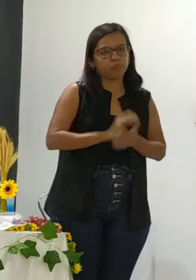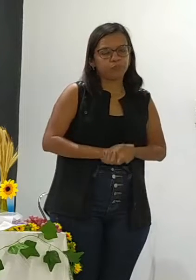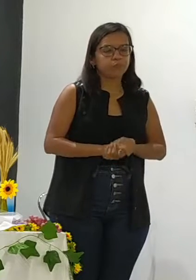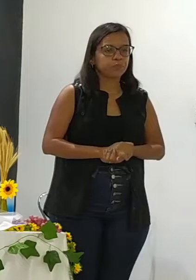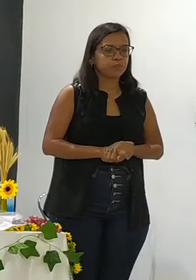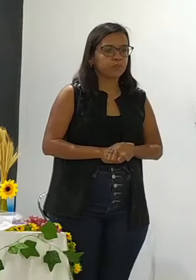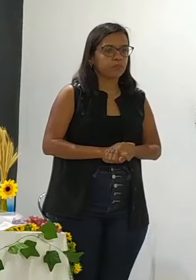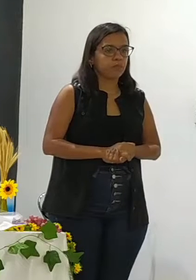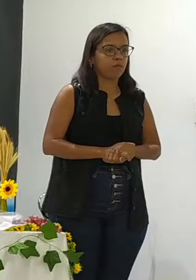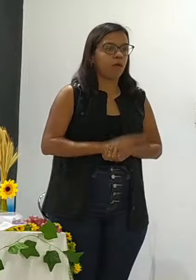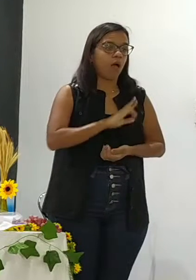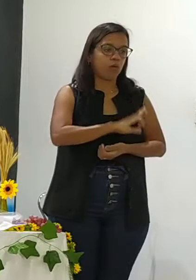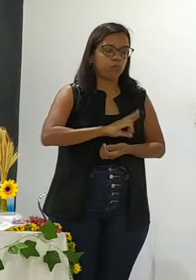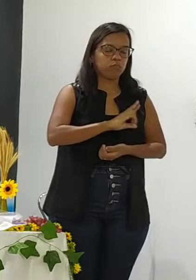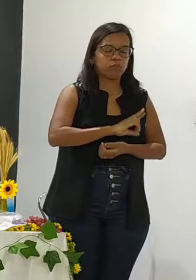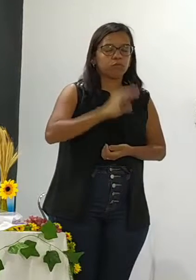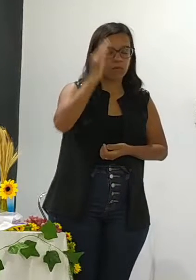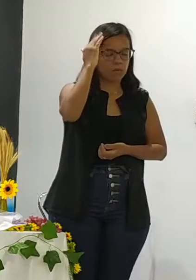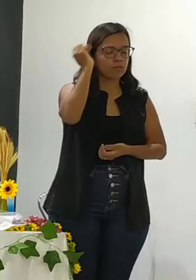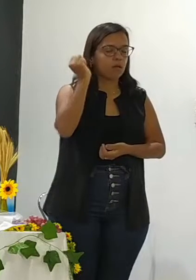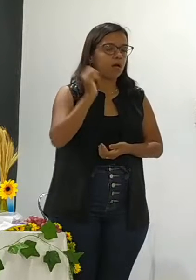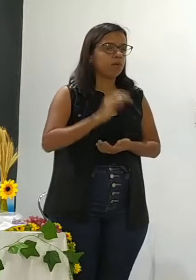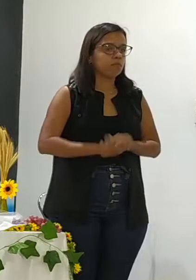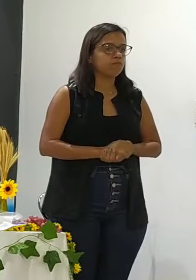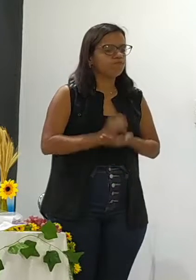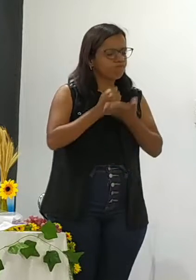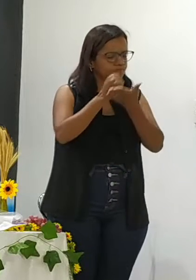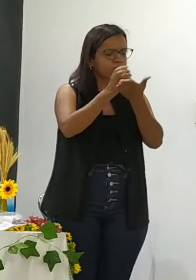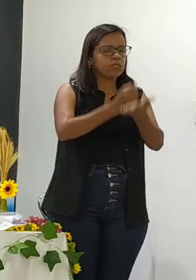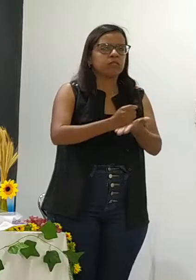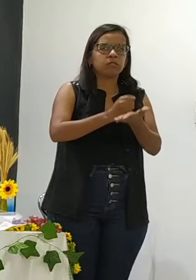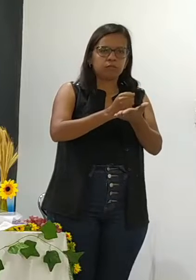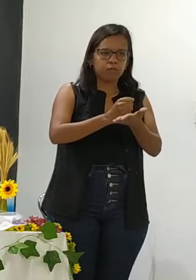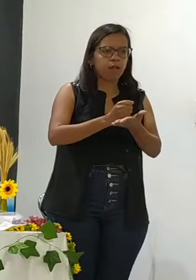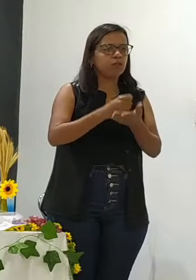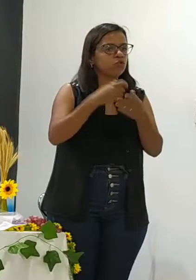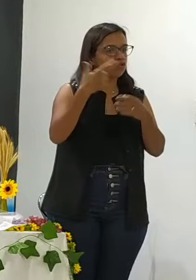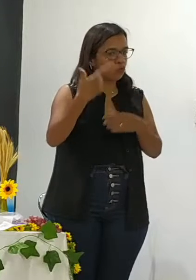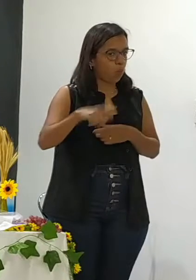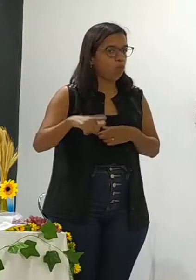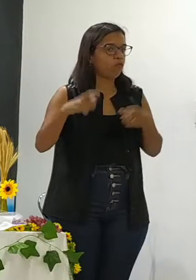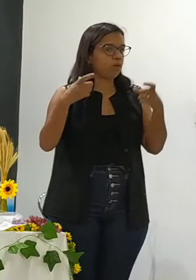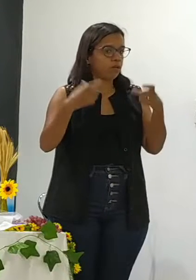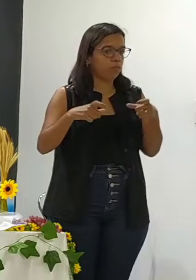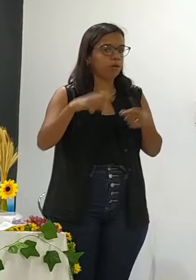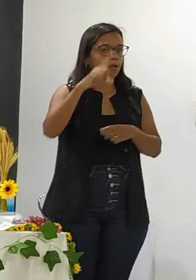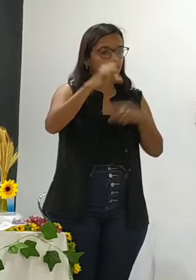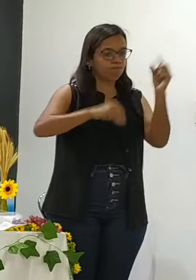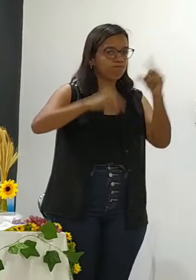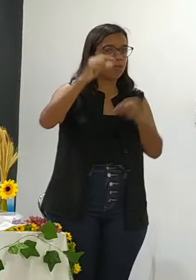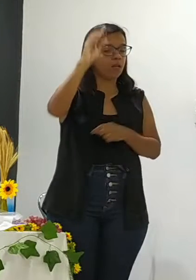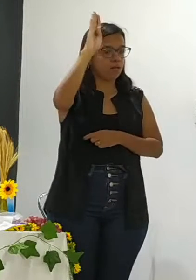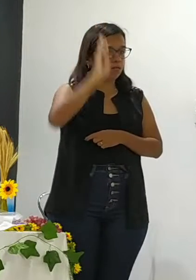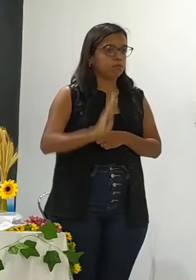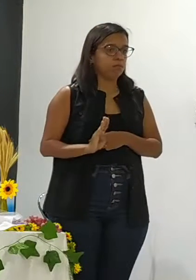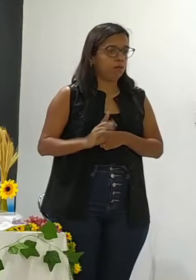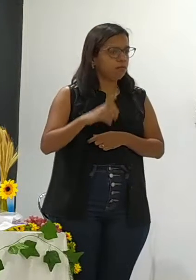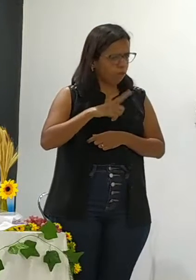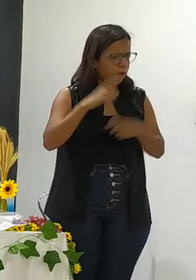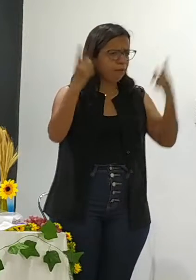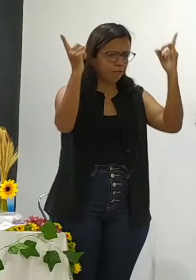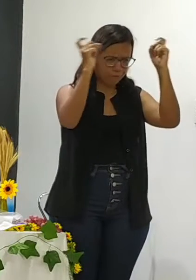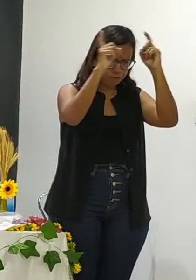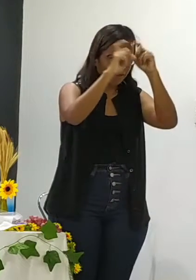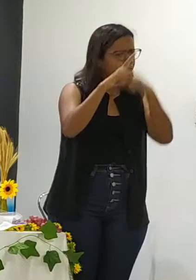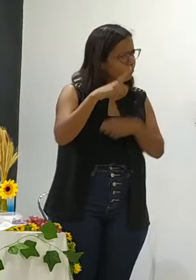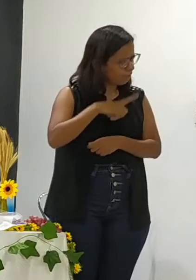Ruth fica sabendo, olha, a provisão chegou de novo lá em Belém. A crise, querida, ela vem. A